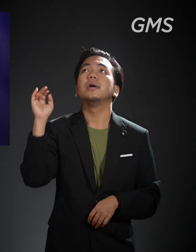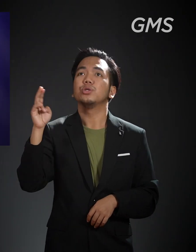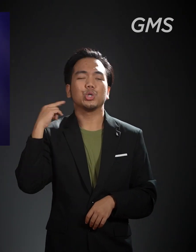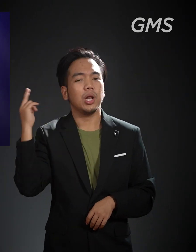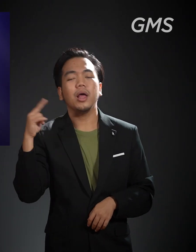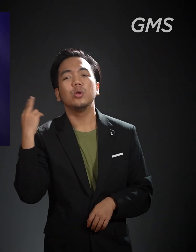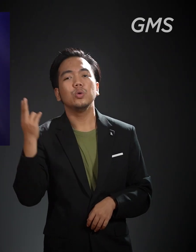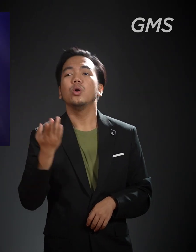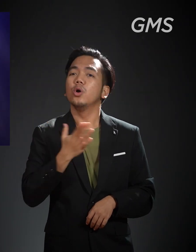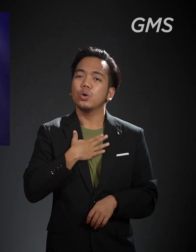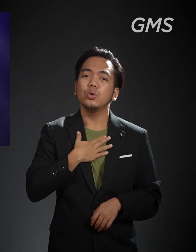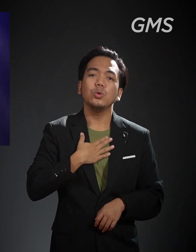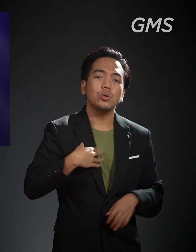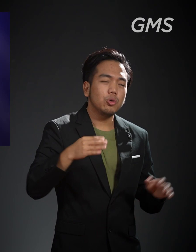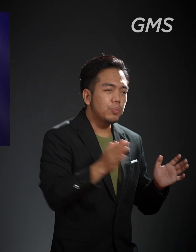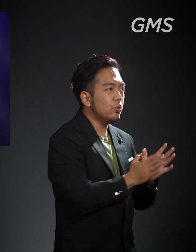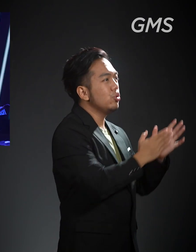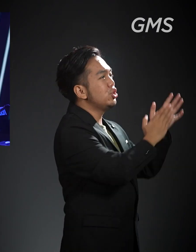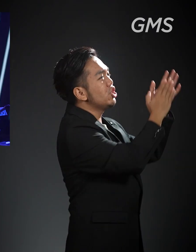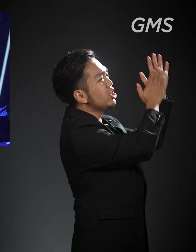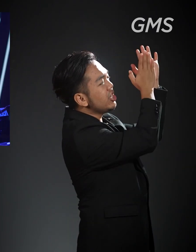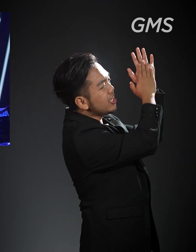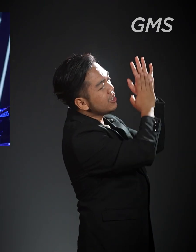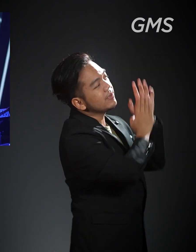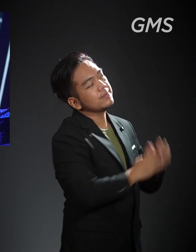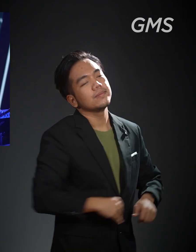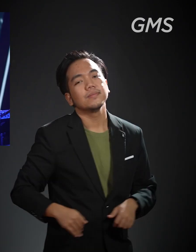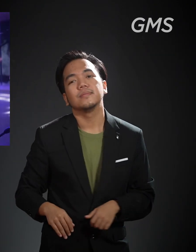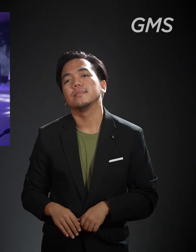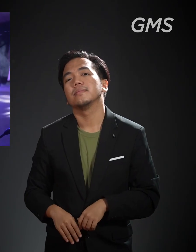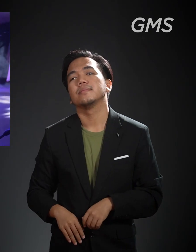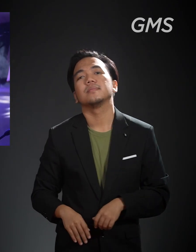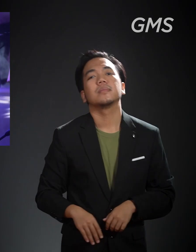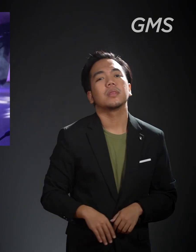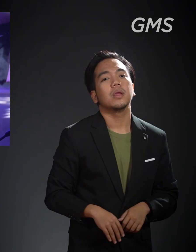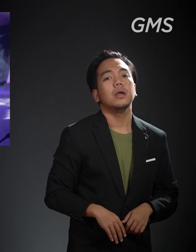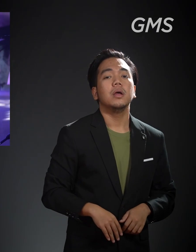yang selalu ku puji.